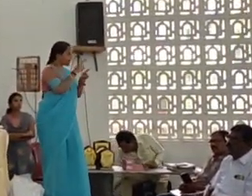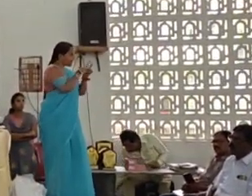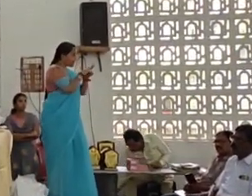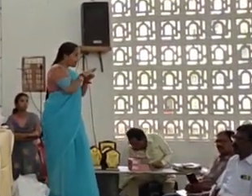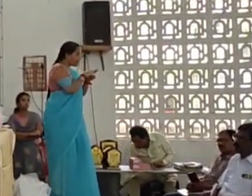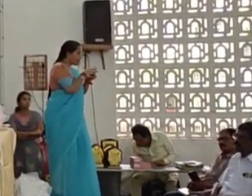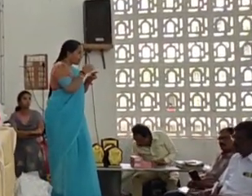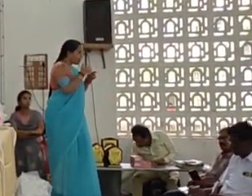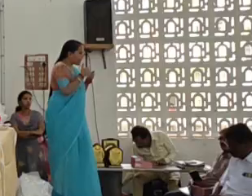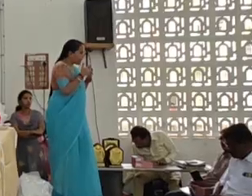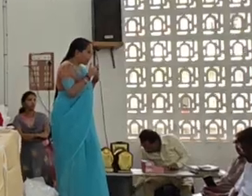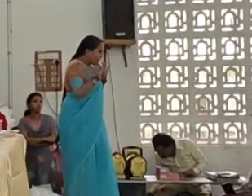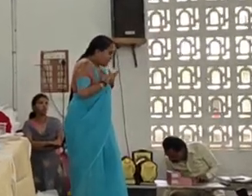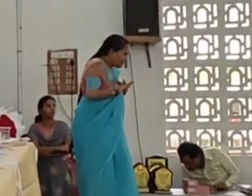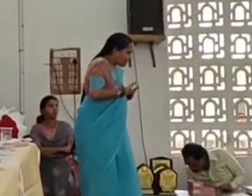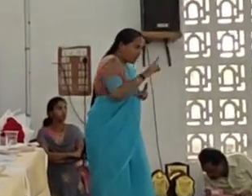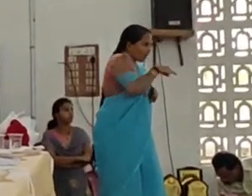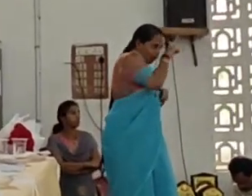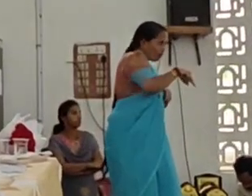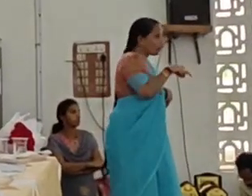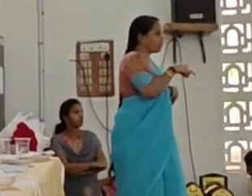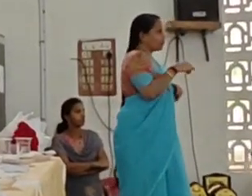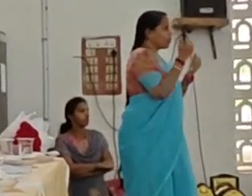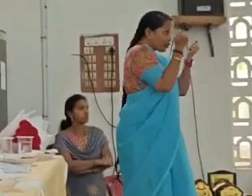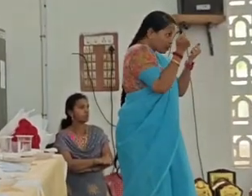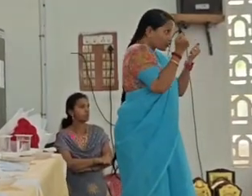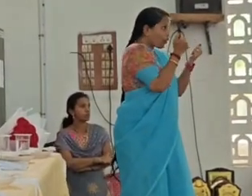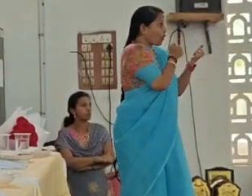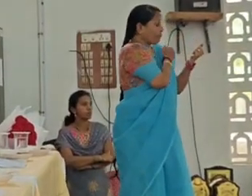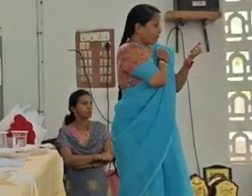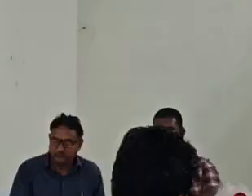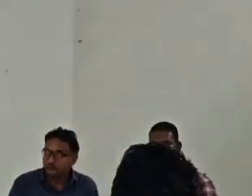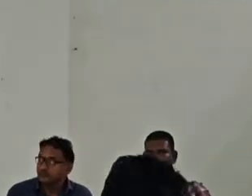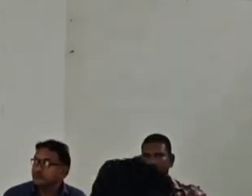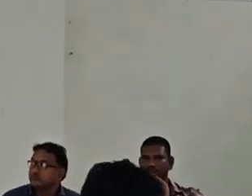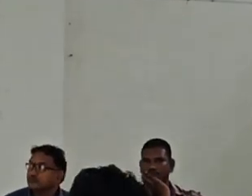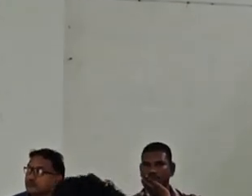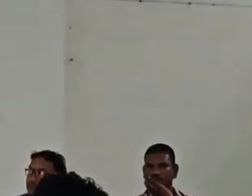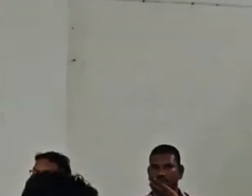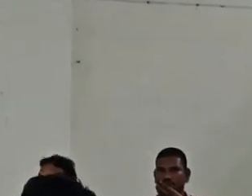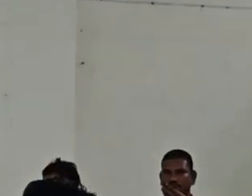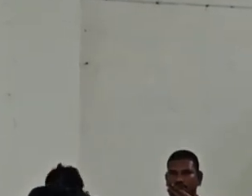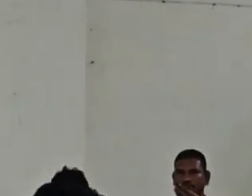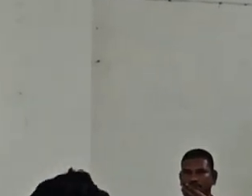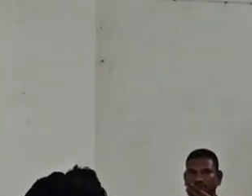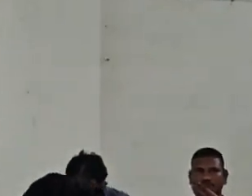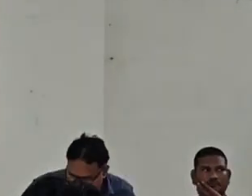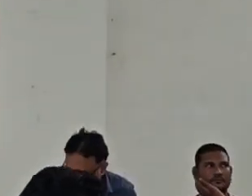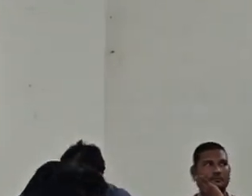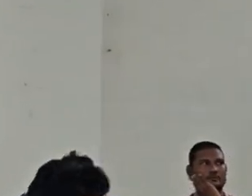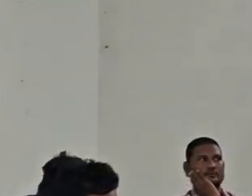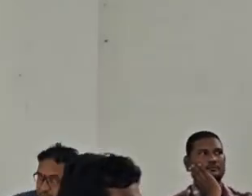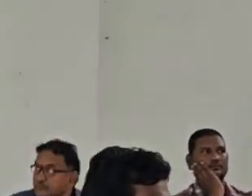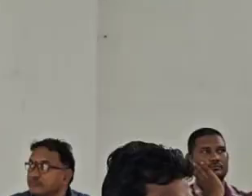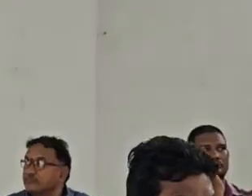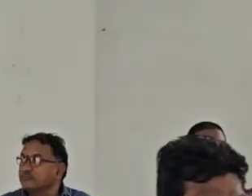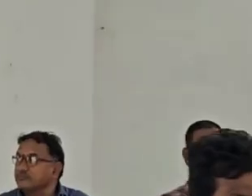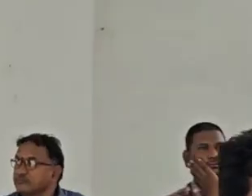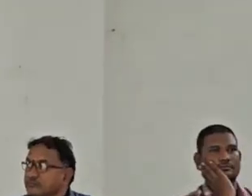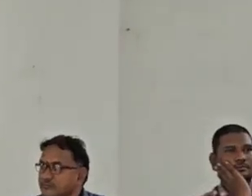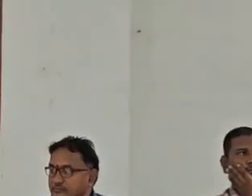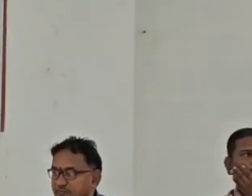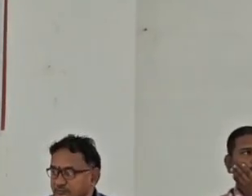అంటే ఎటువంటి హ్యాబిట్స్ లేకుండా అనుకూల సాధిస్తాము. ఈ కార్యక్రమానికి